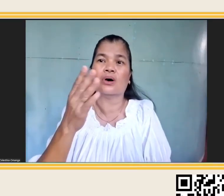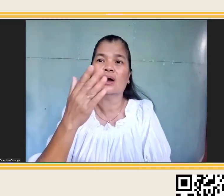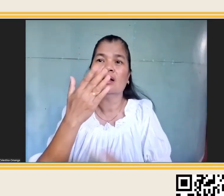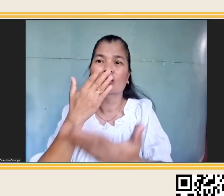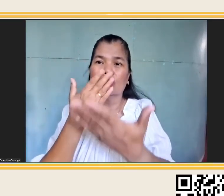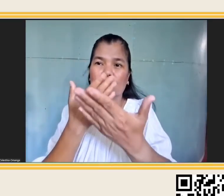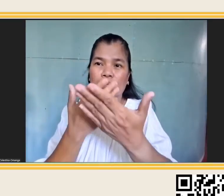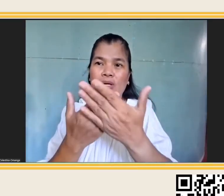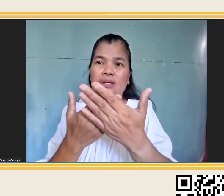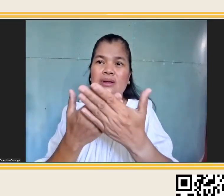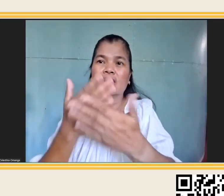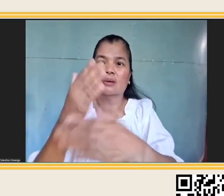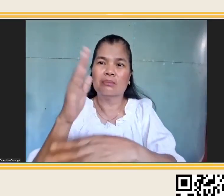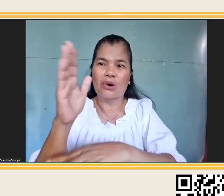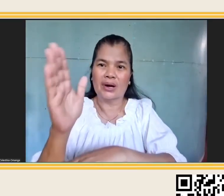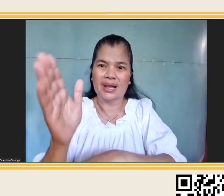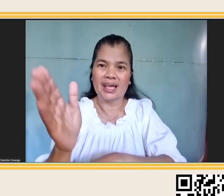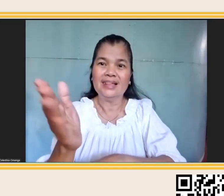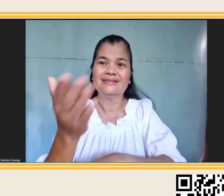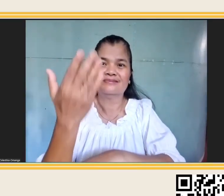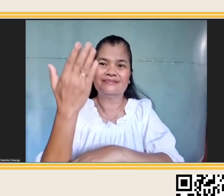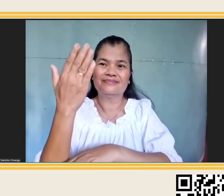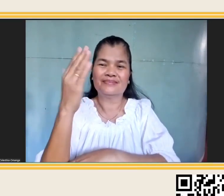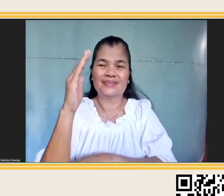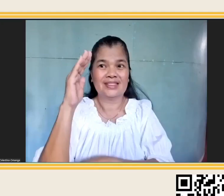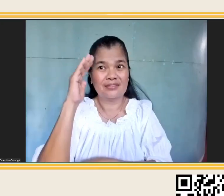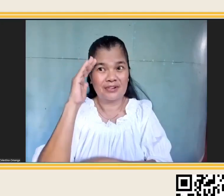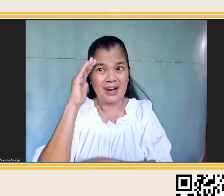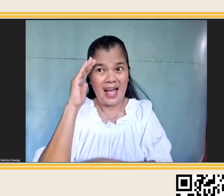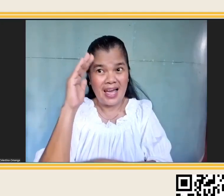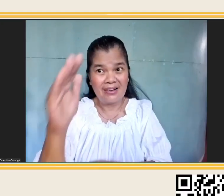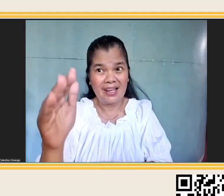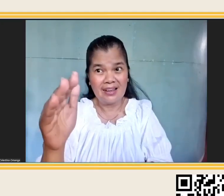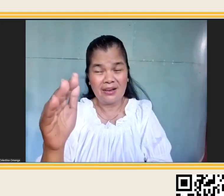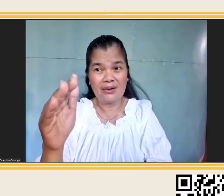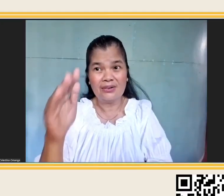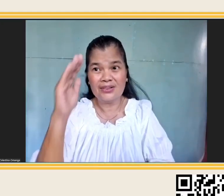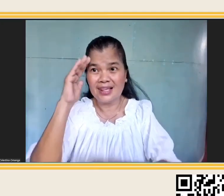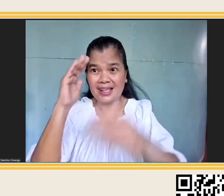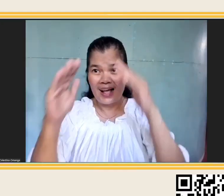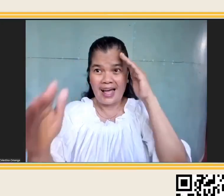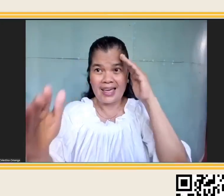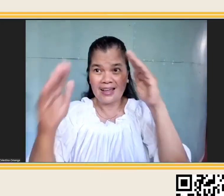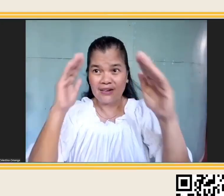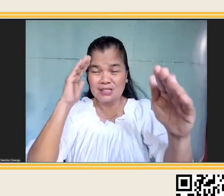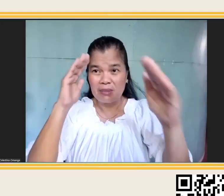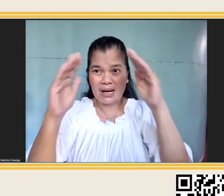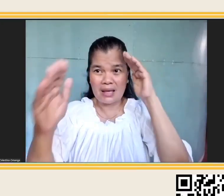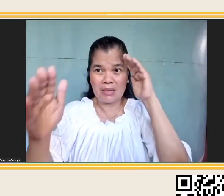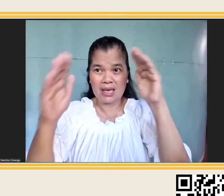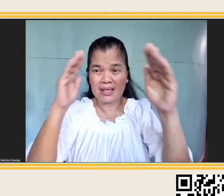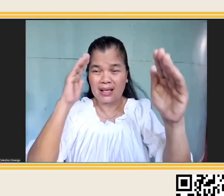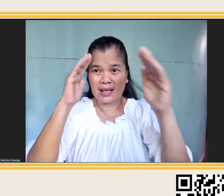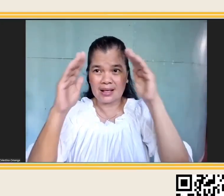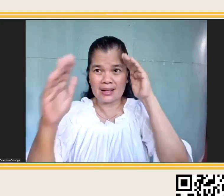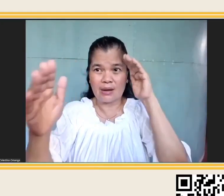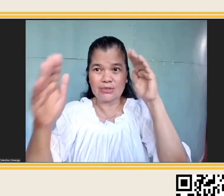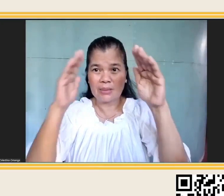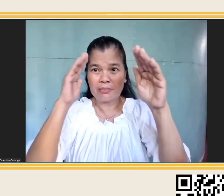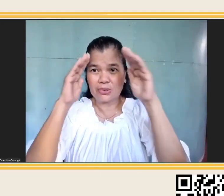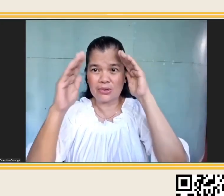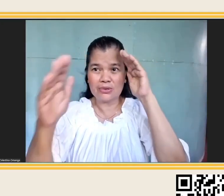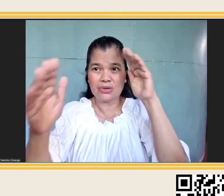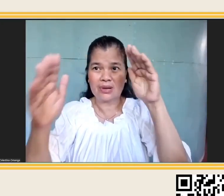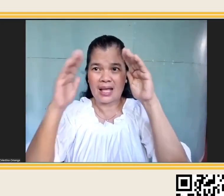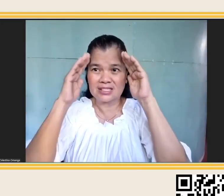hands for good morning, or hi or hello. Hi, hello sa maraming